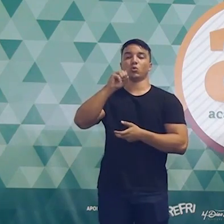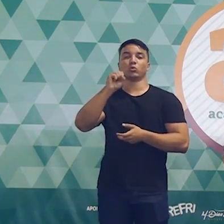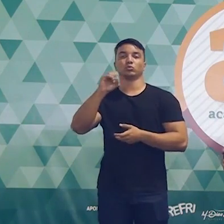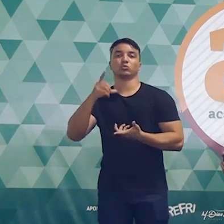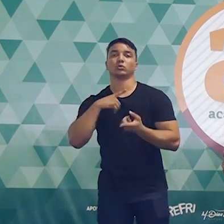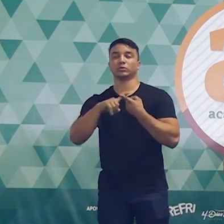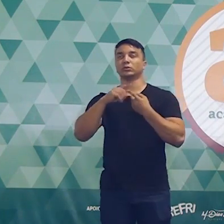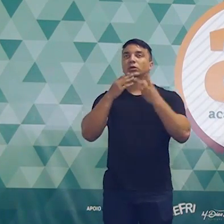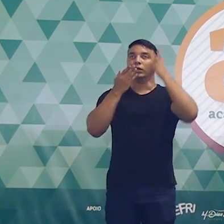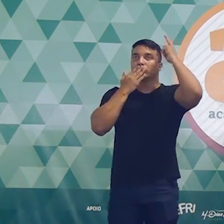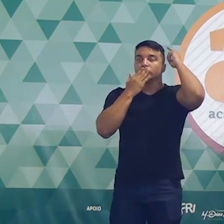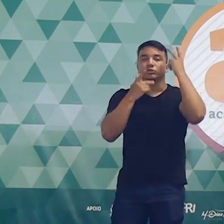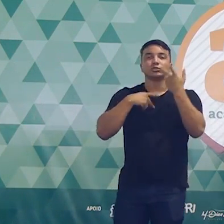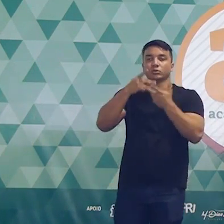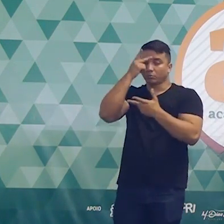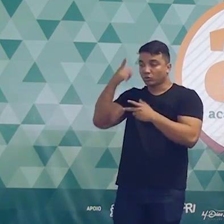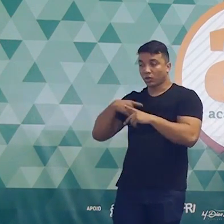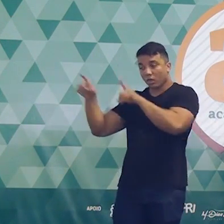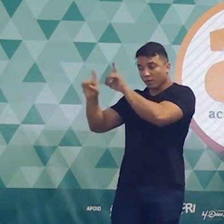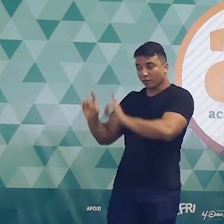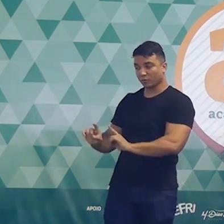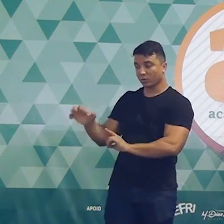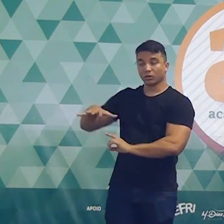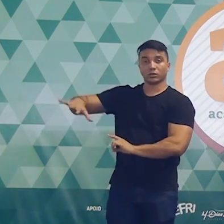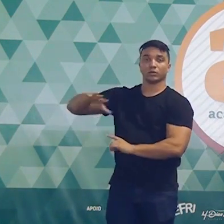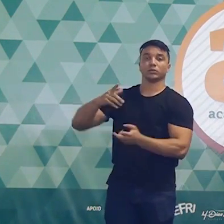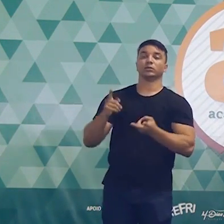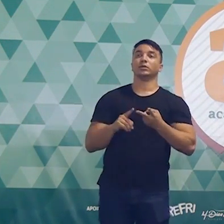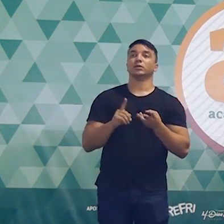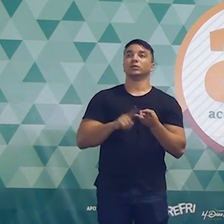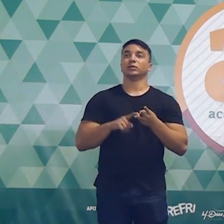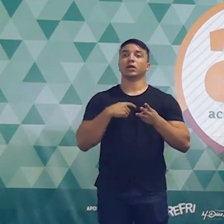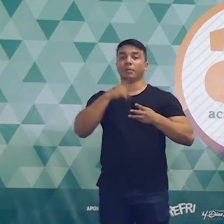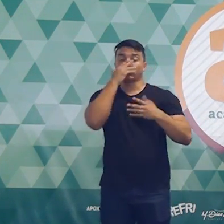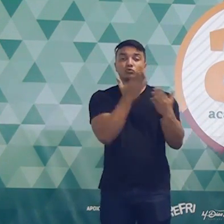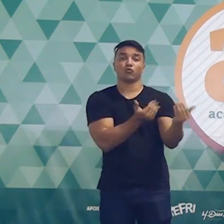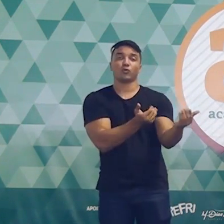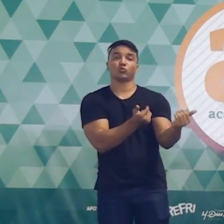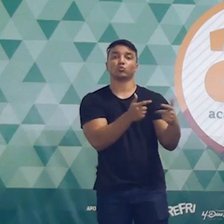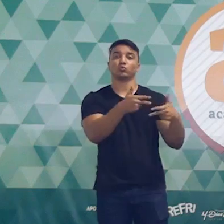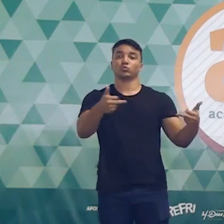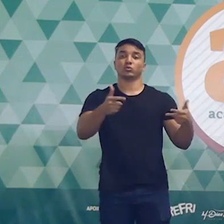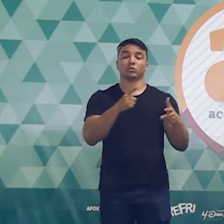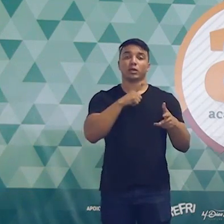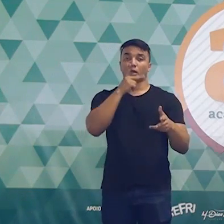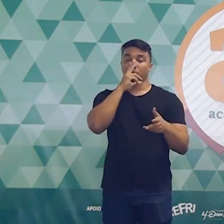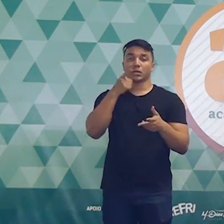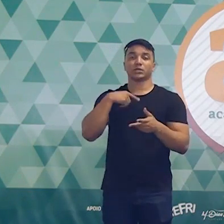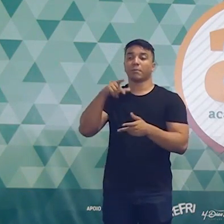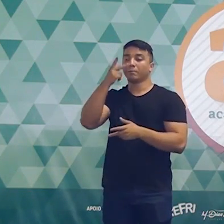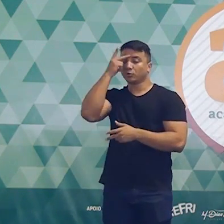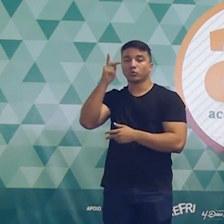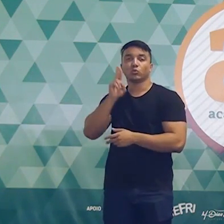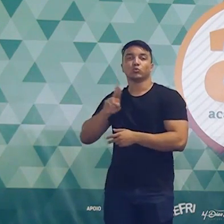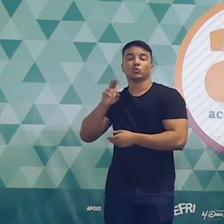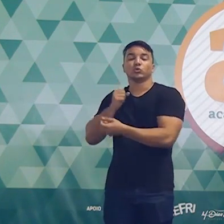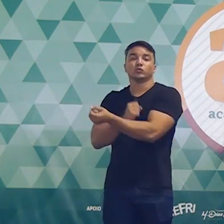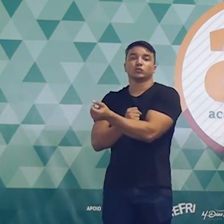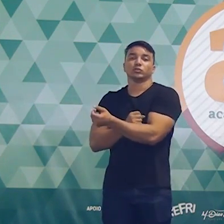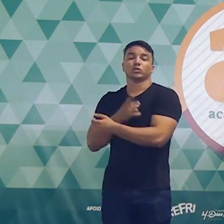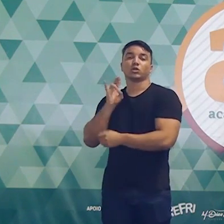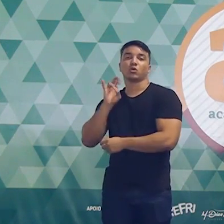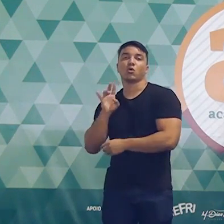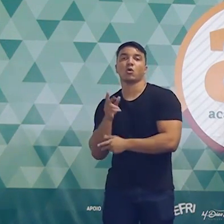indígena, se a questão do indivíduo com deficiência, se a questão da juventude, se a questão do usuário de droga, se